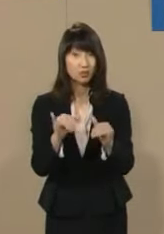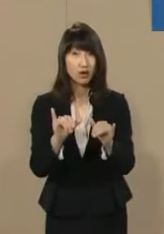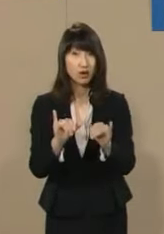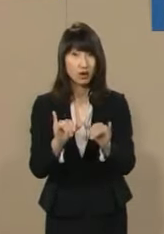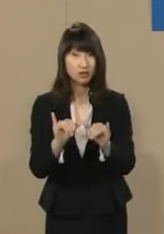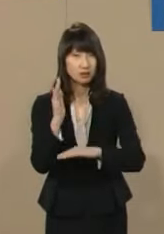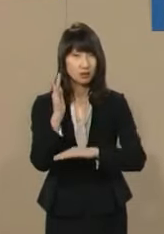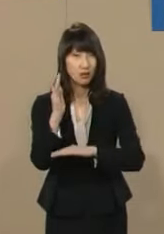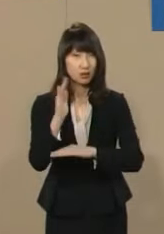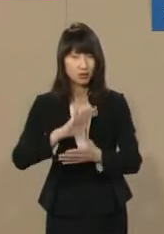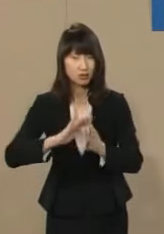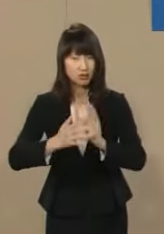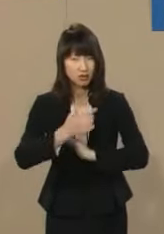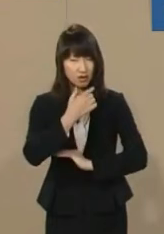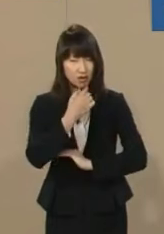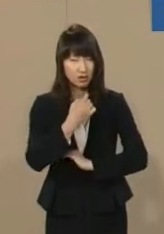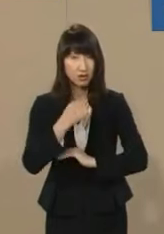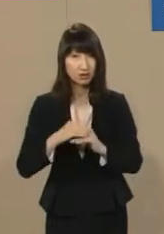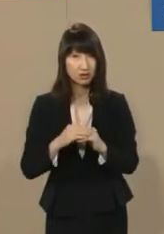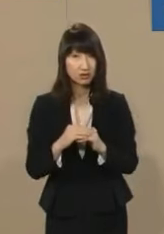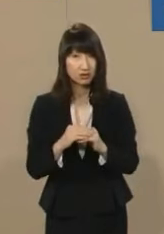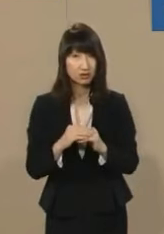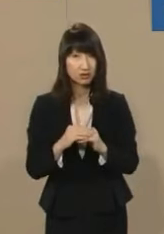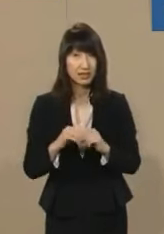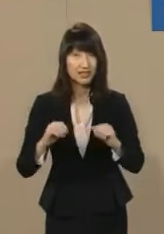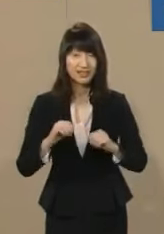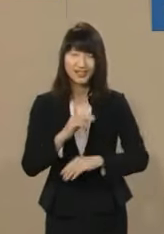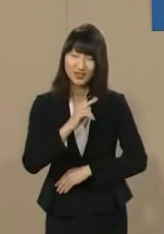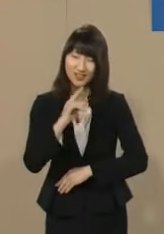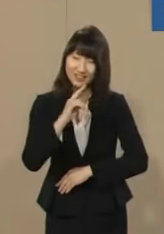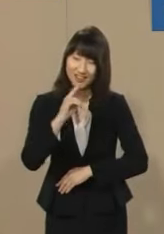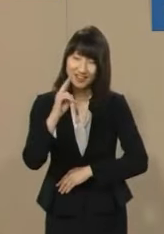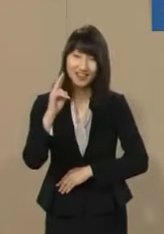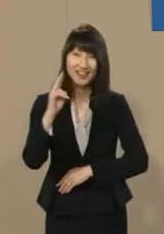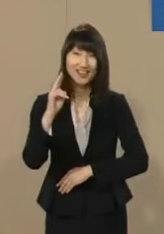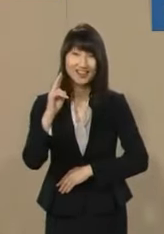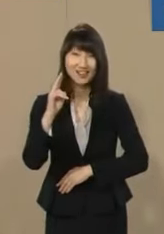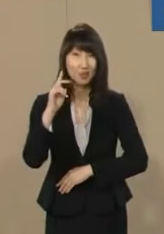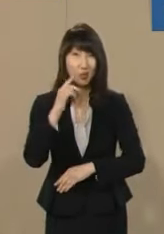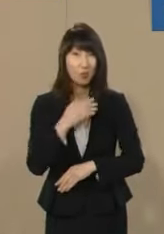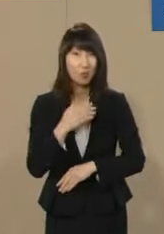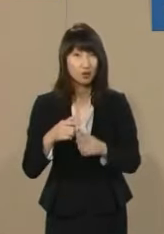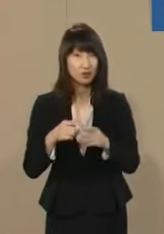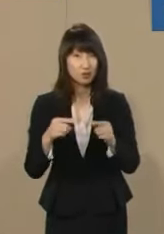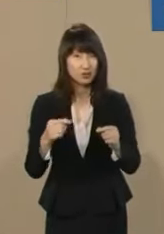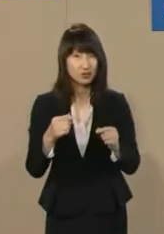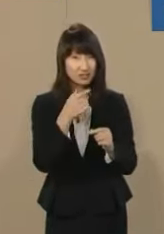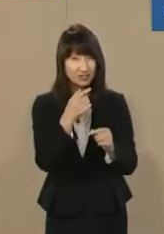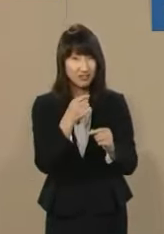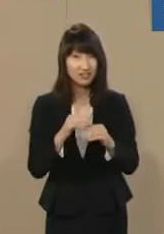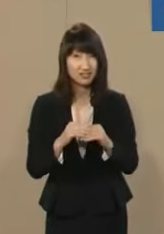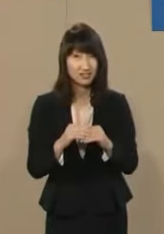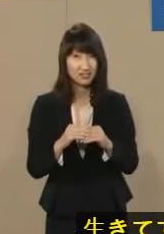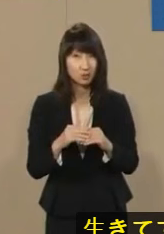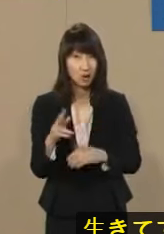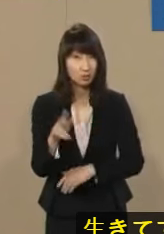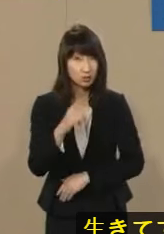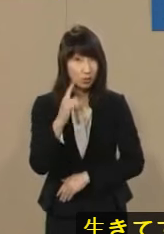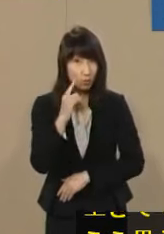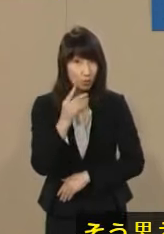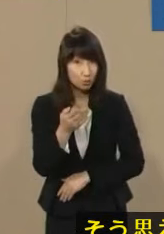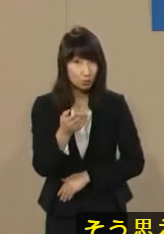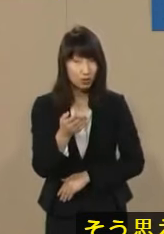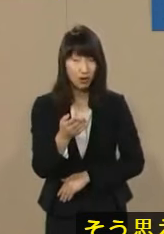政治を変えたいんです。生きててよかった、そう思える国にしたい。それは無理だと思います